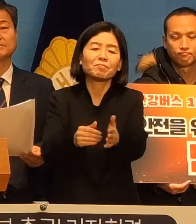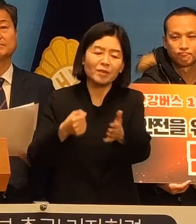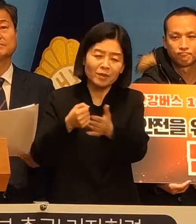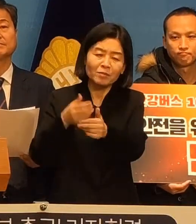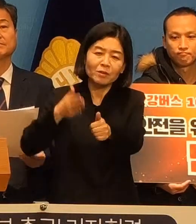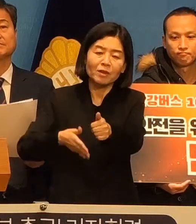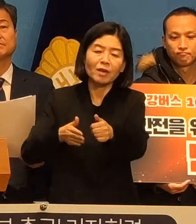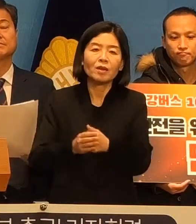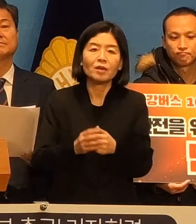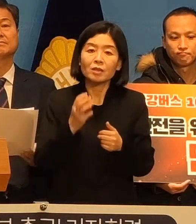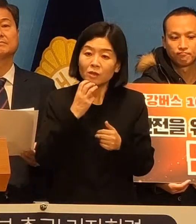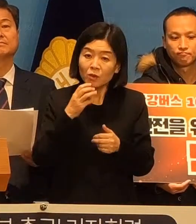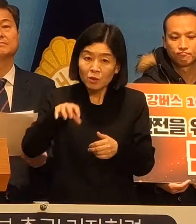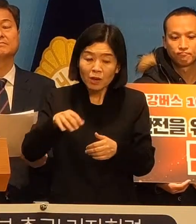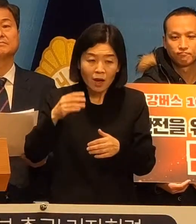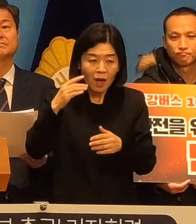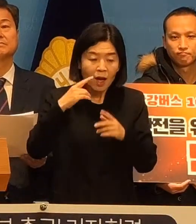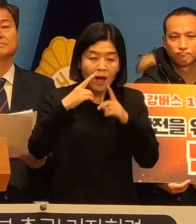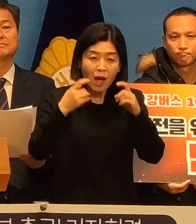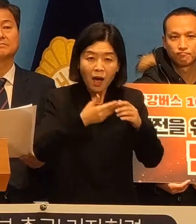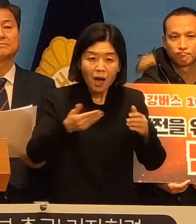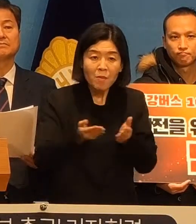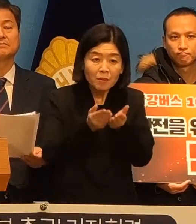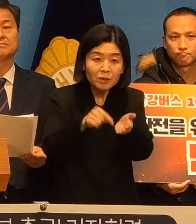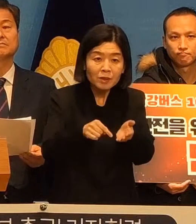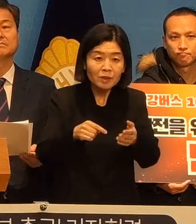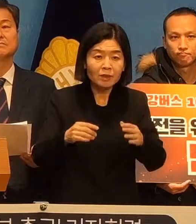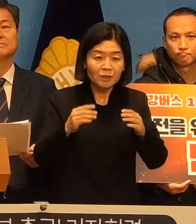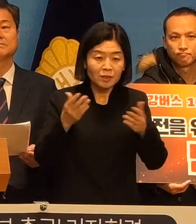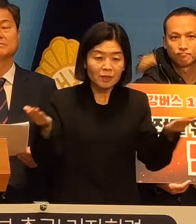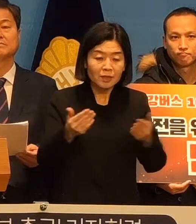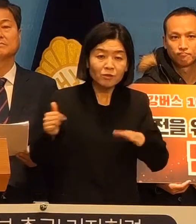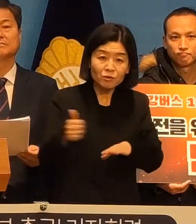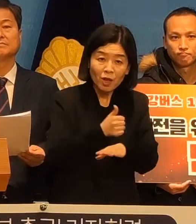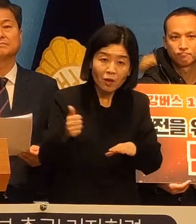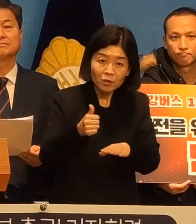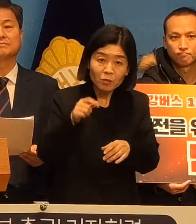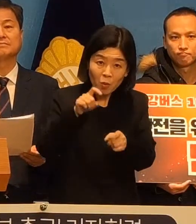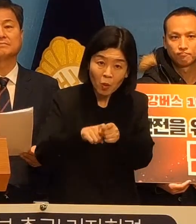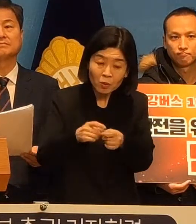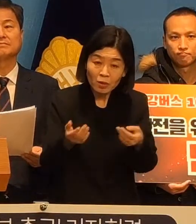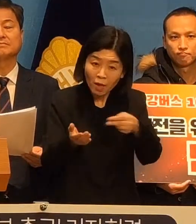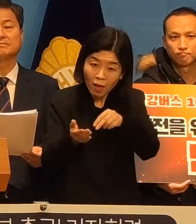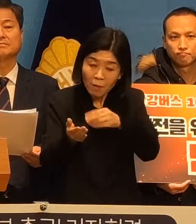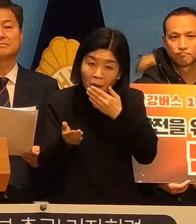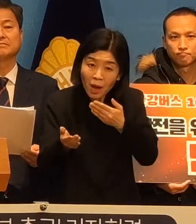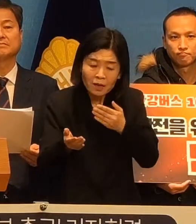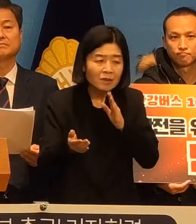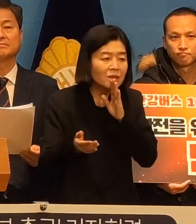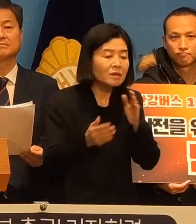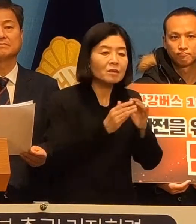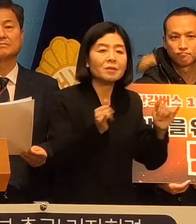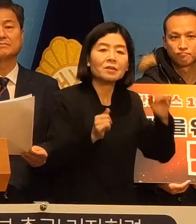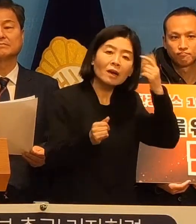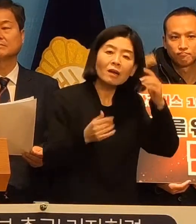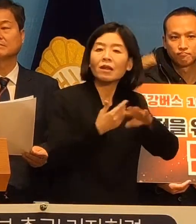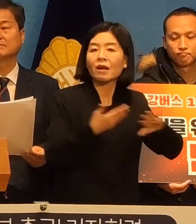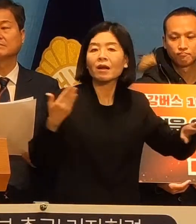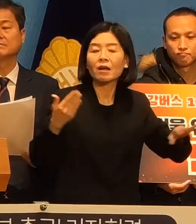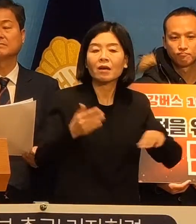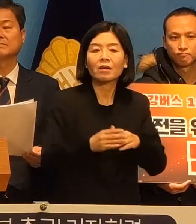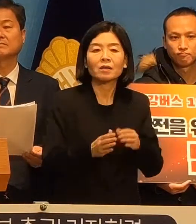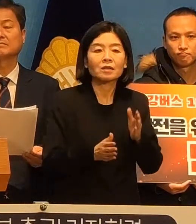서울시는 한강버스를 출퇴근용 수상 대중교통으로 홍보했지만 실제 시민의 인식과 이용 행태는 전혀 다릅니다. 최근